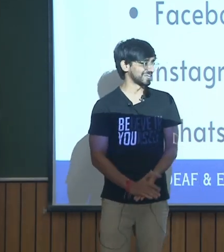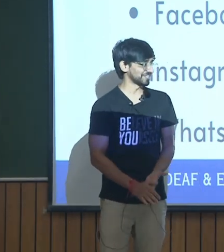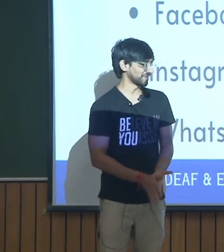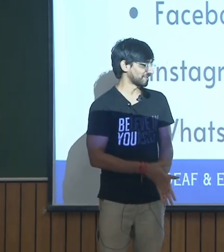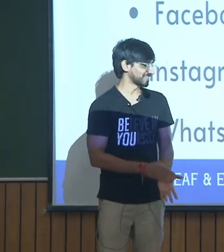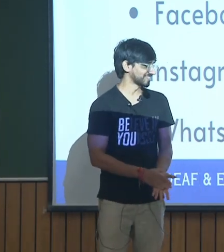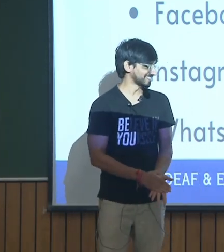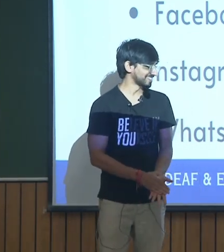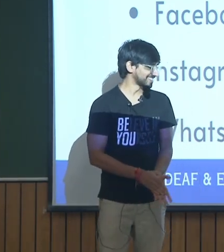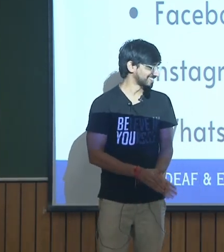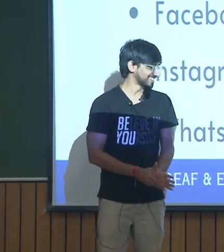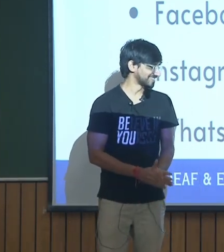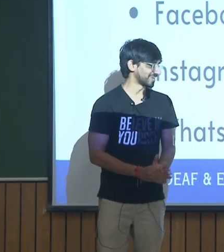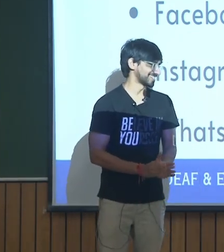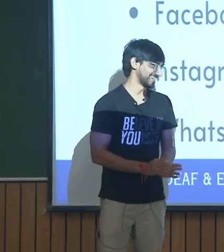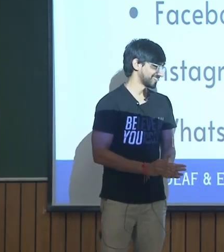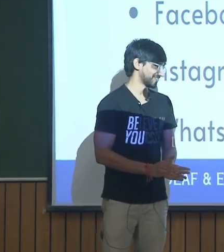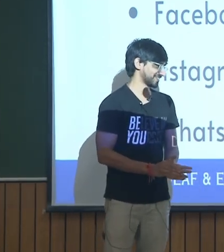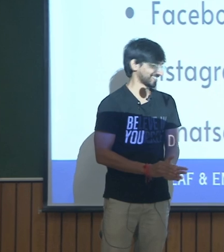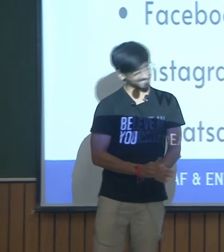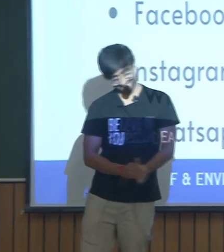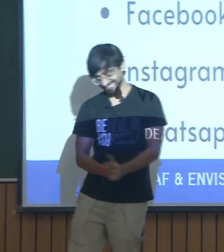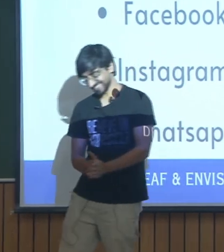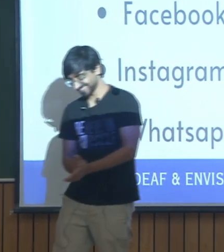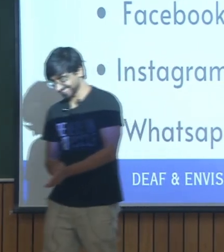पार्शियलिटी दिन हुई मैम आज, पार्शियलिटी दिन हुई।